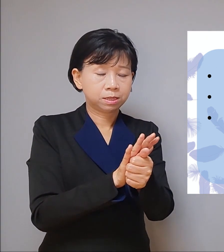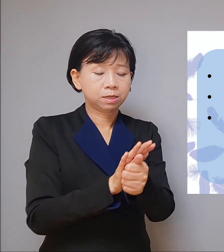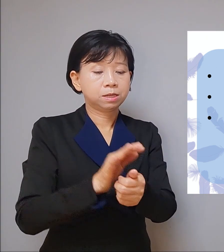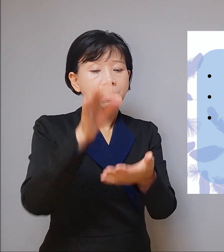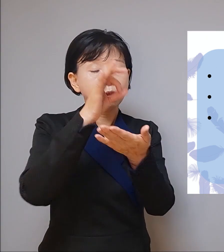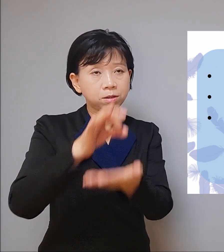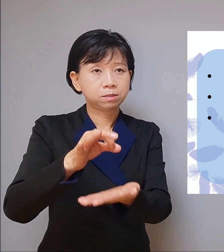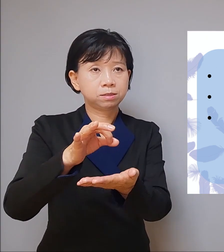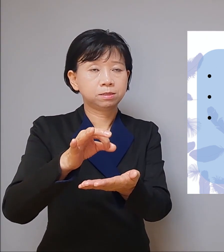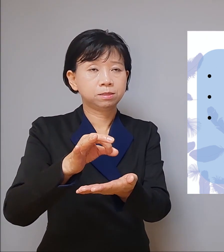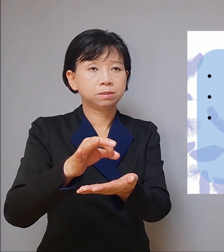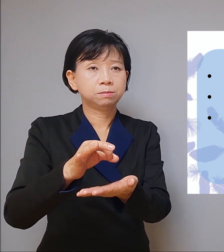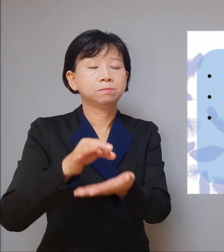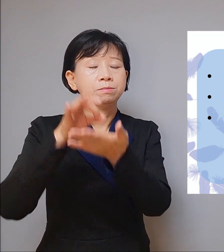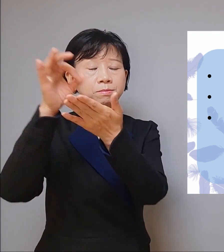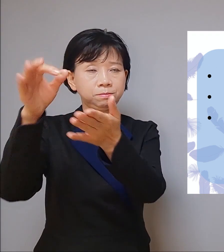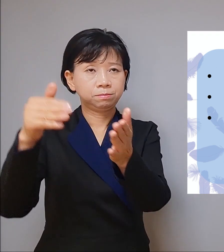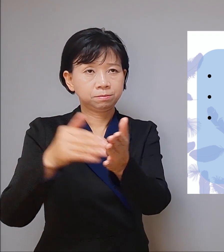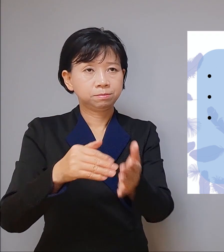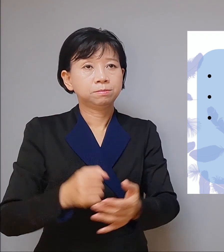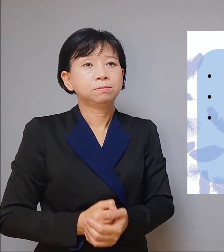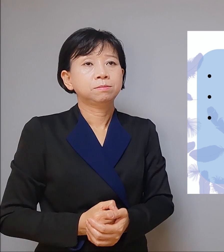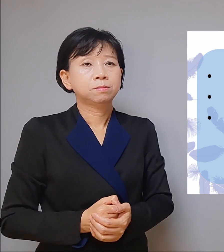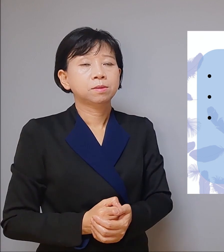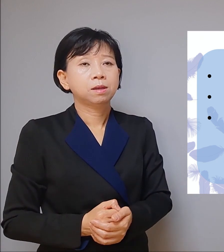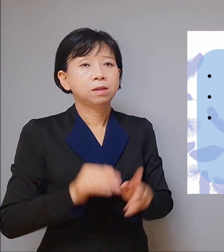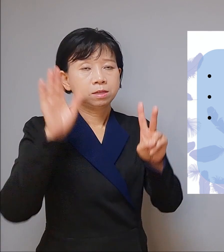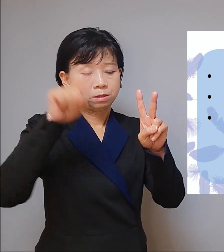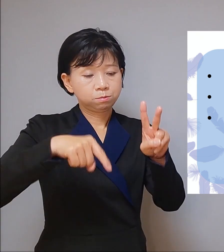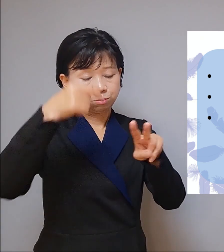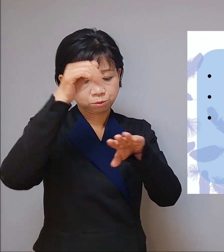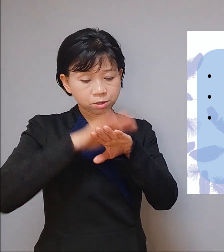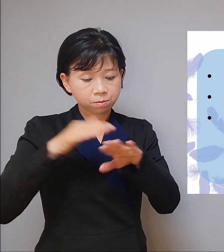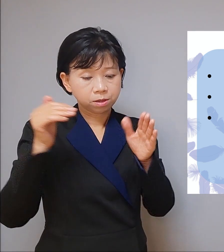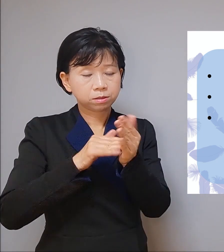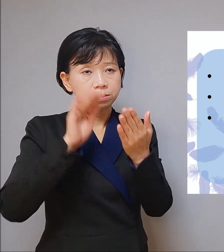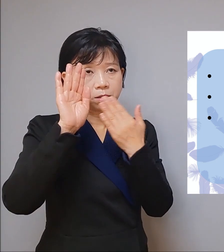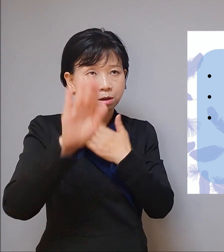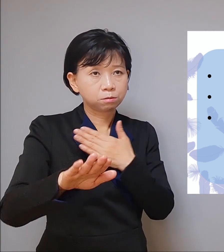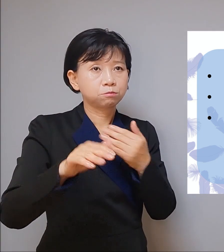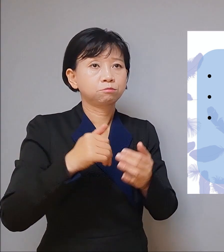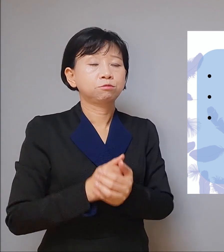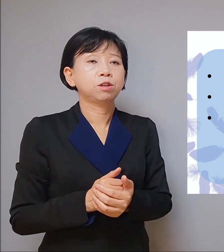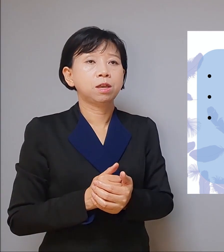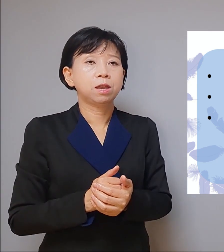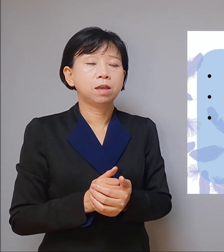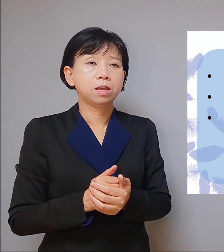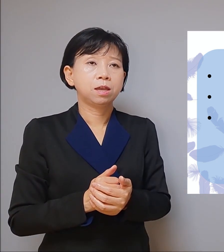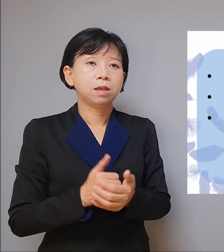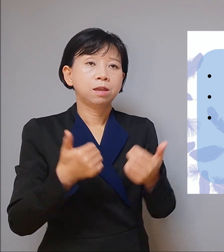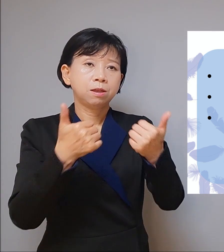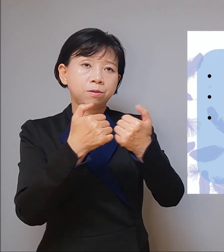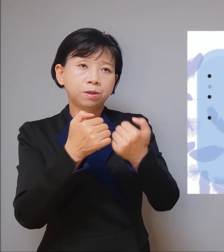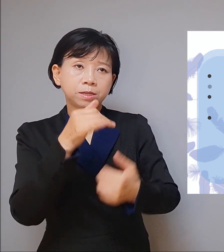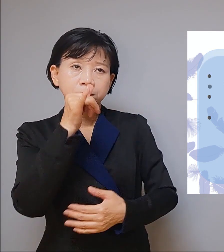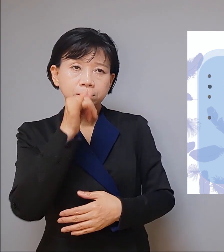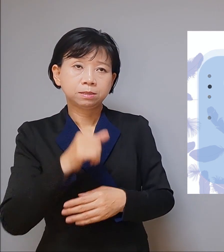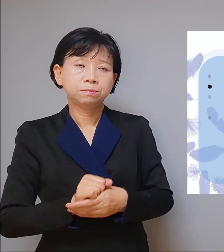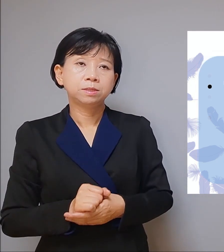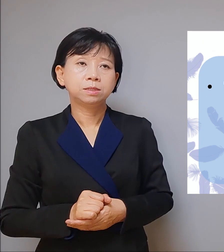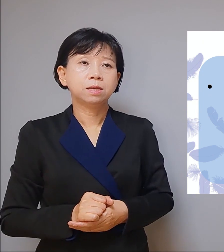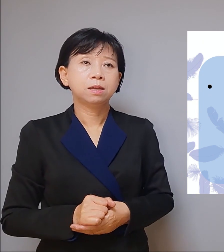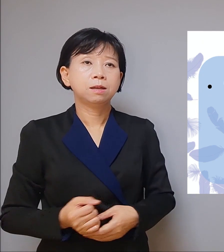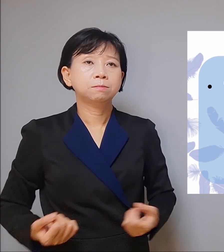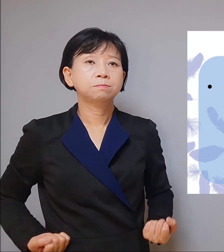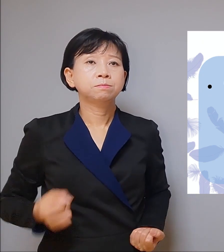전달하였습니다. 오늘 2부 예배 후에는 재직회가 있습니다. 태권도를 다시 시작합니다. 사무실에 신청